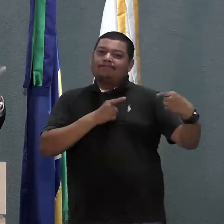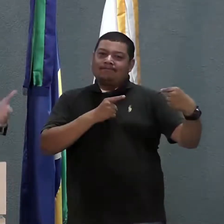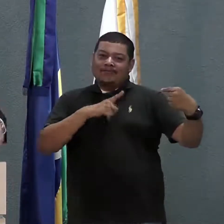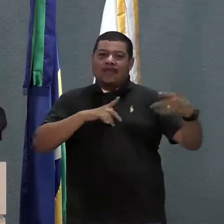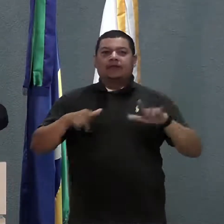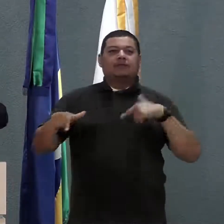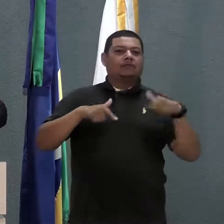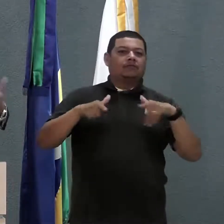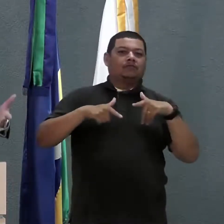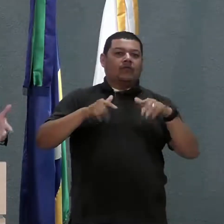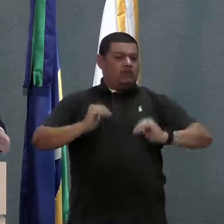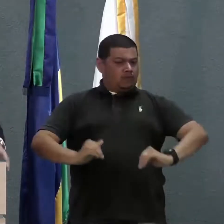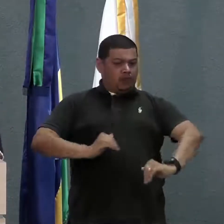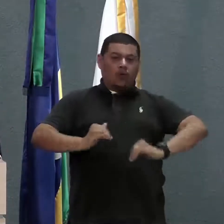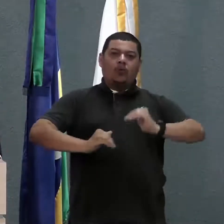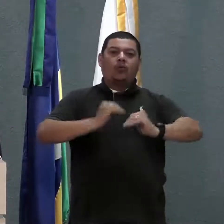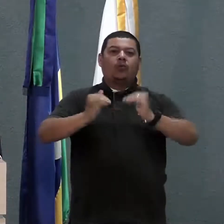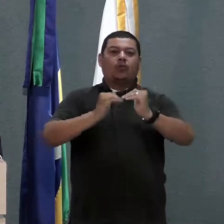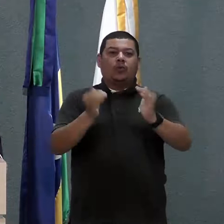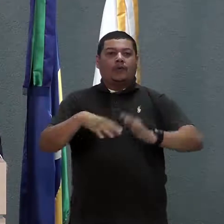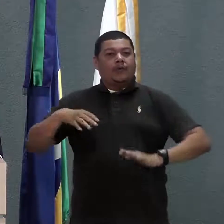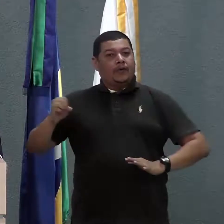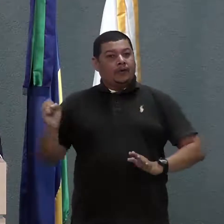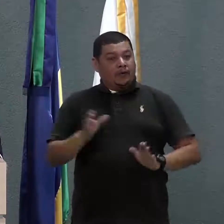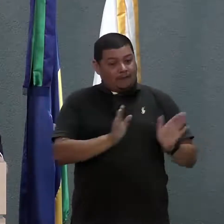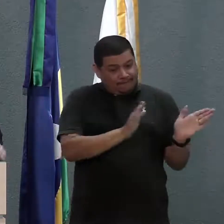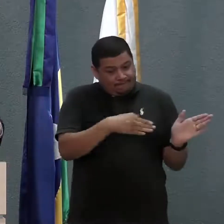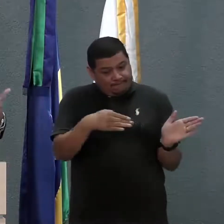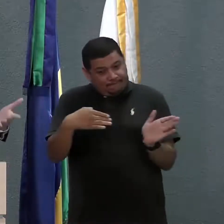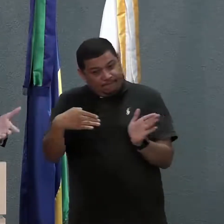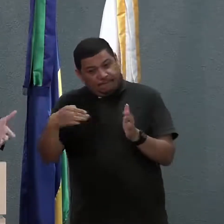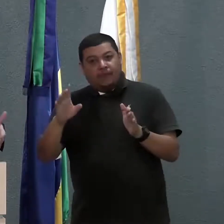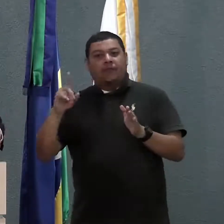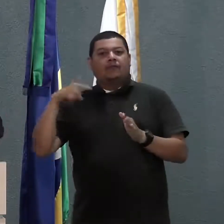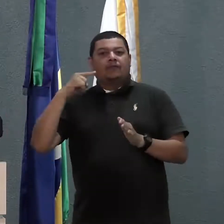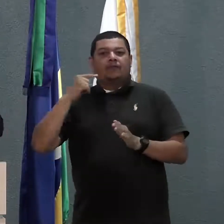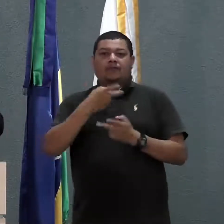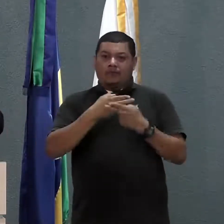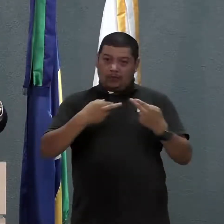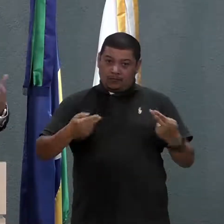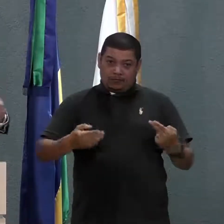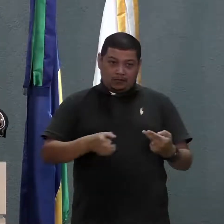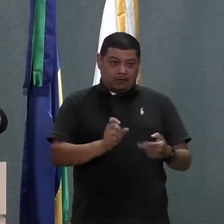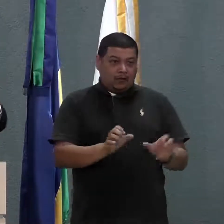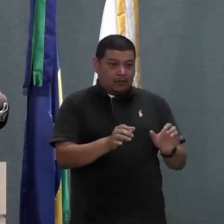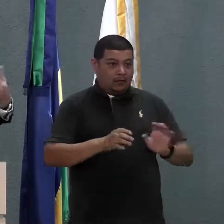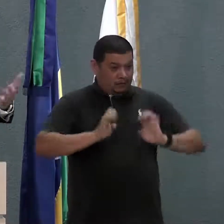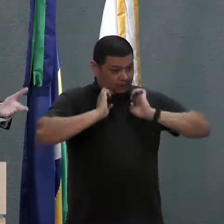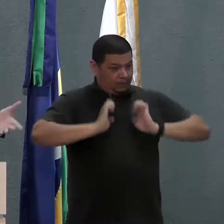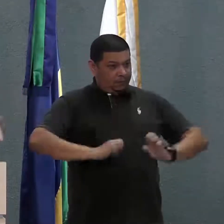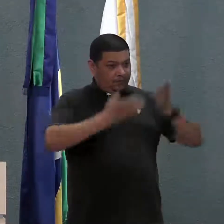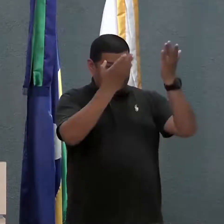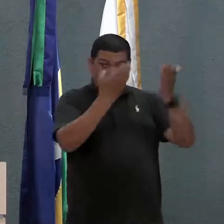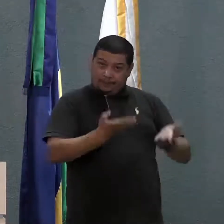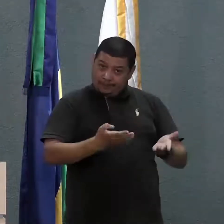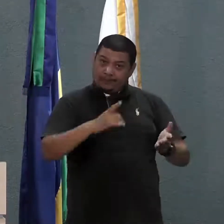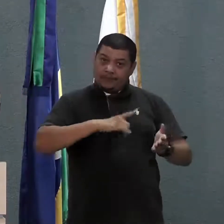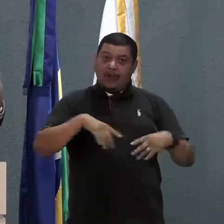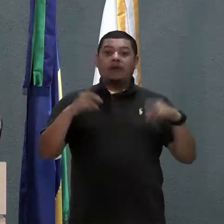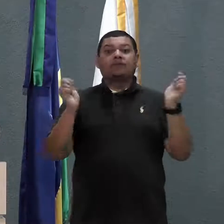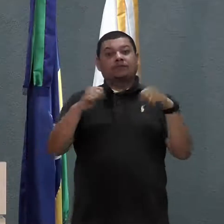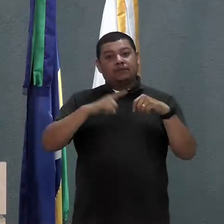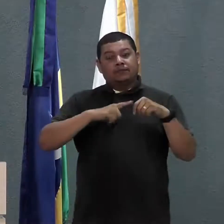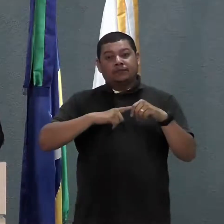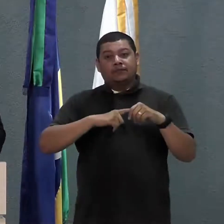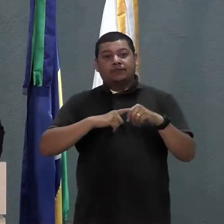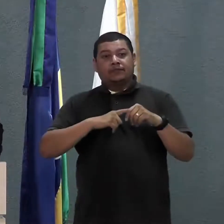de fortalecimento, vemos uma nova fase da advocacia, e para o cidadão, o acesso à justiça agora virtualizou, a gente já não